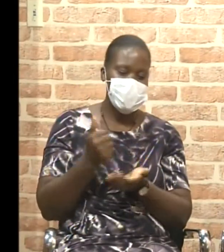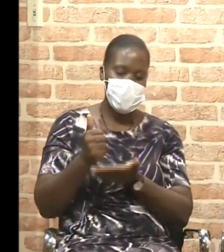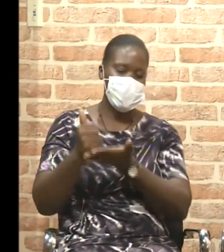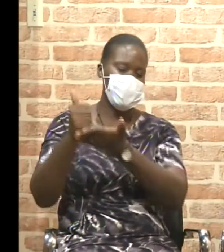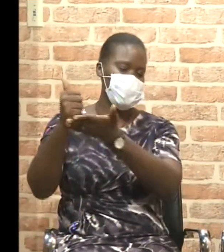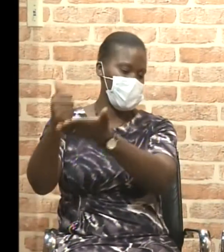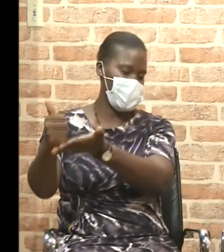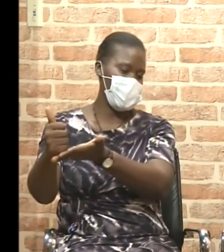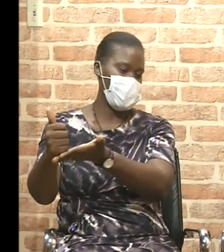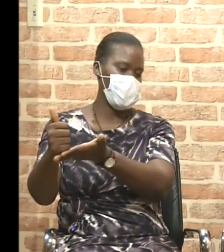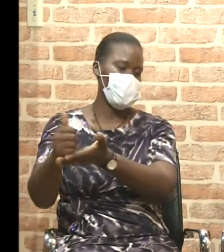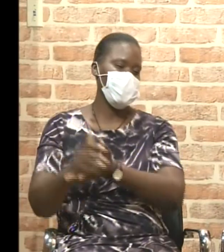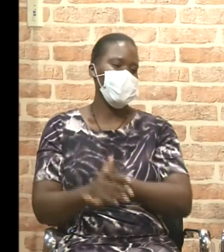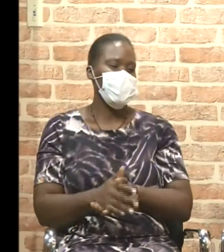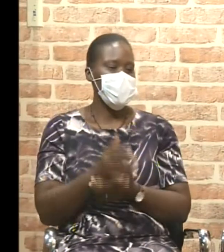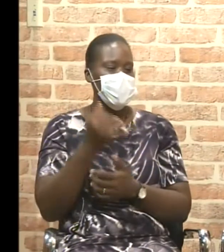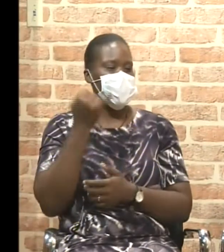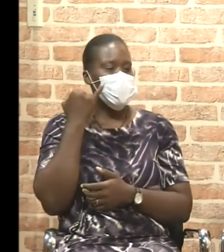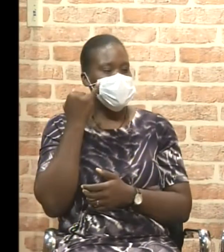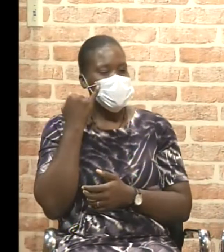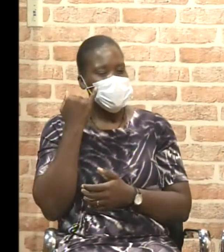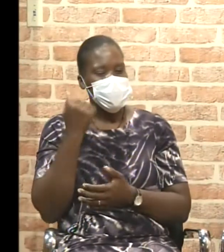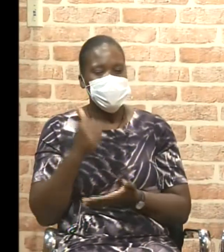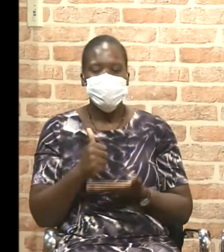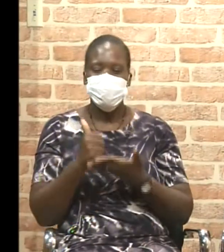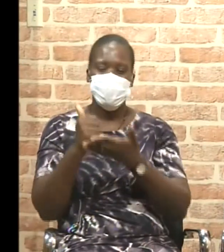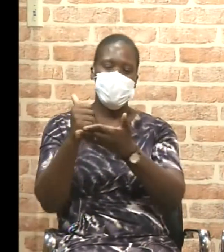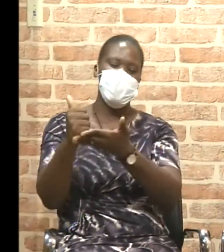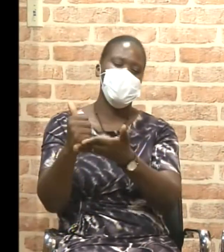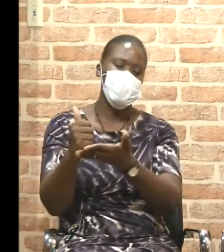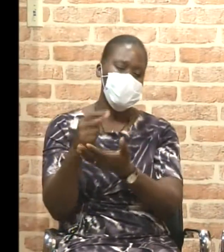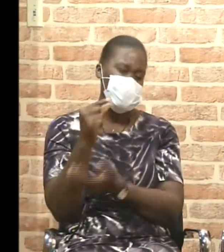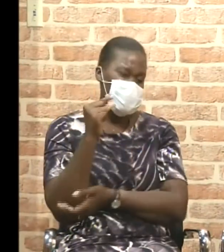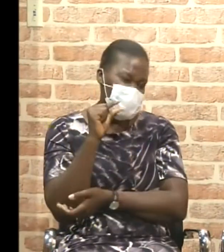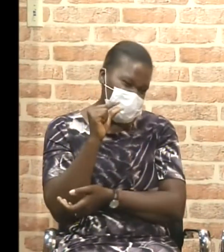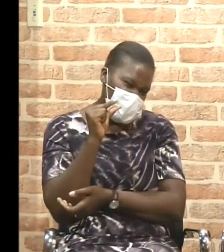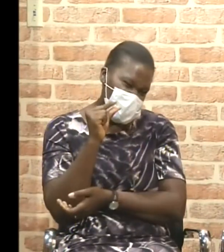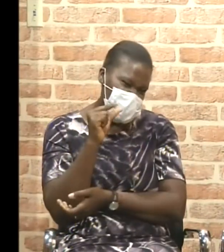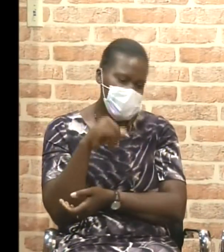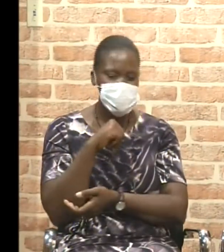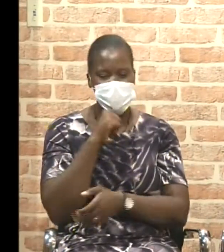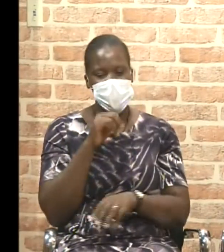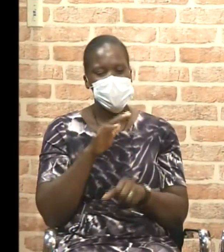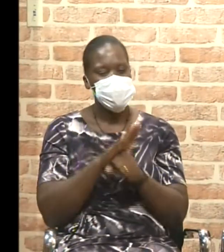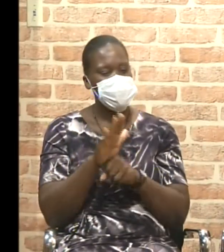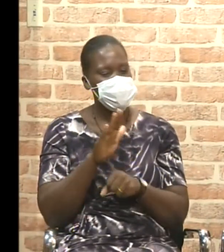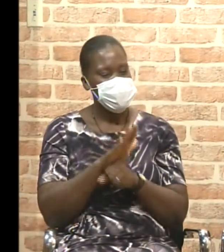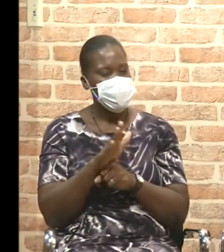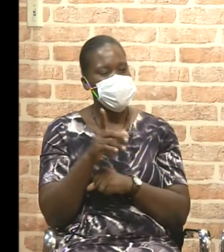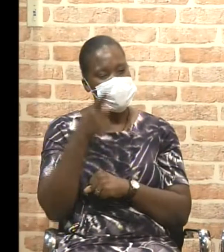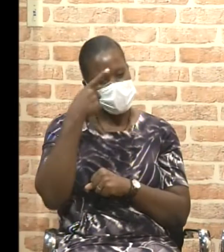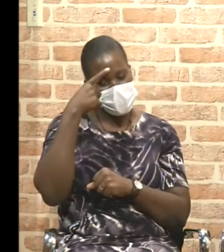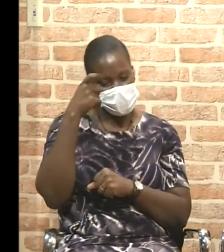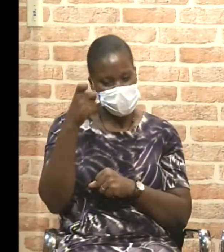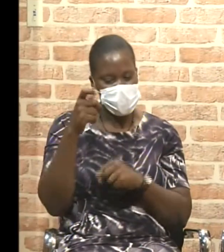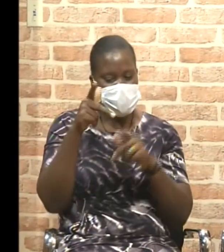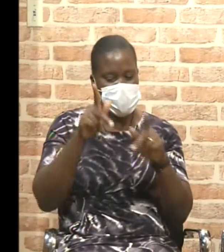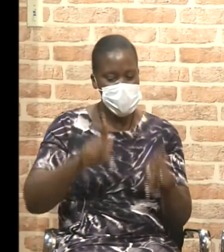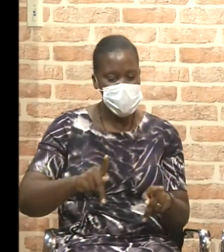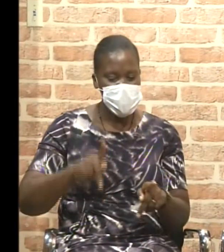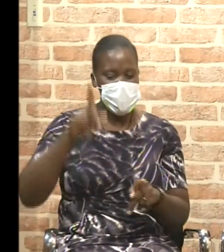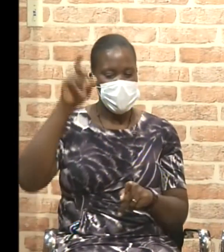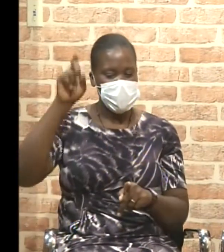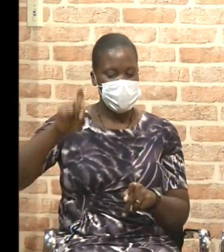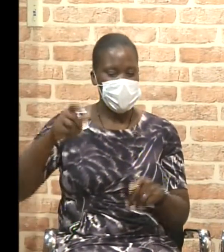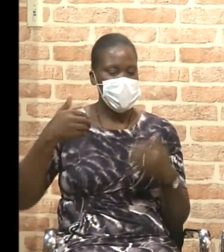yo. S'il est vrai que ti appui et que nous baillo, il pas suffit parce que l'essentiel faut que mon au moins li gon côté que li